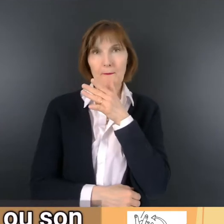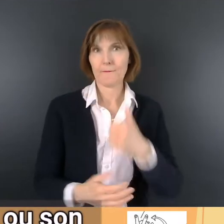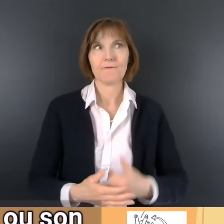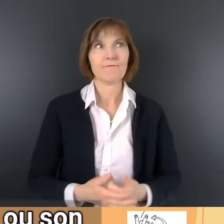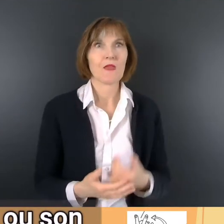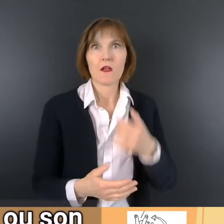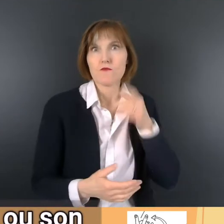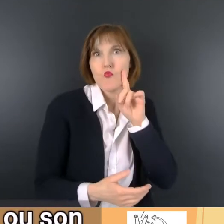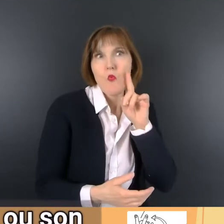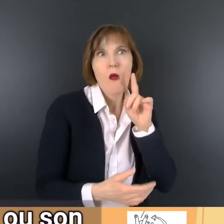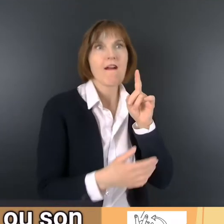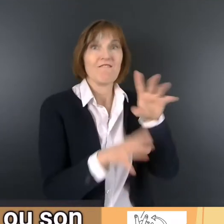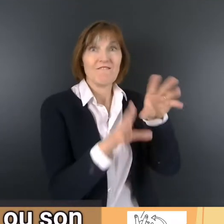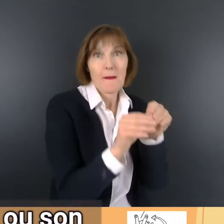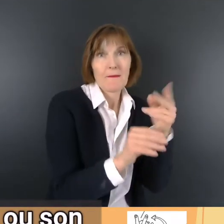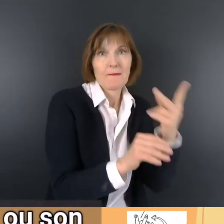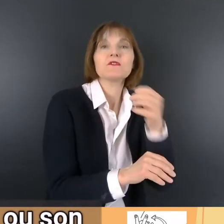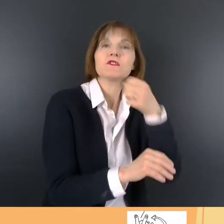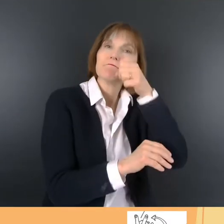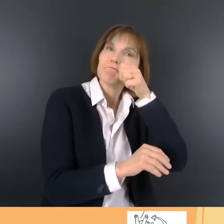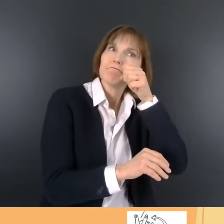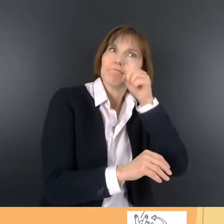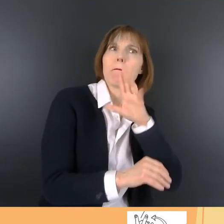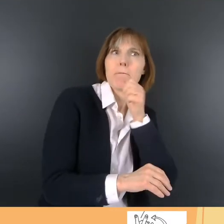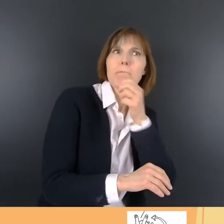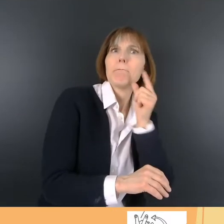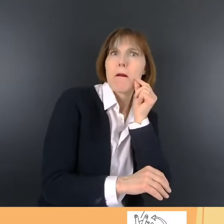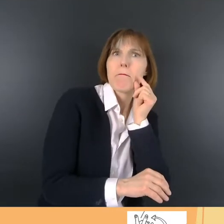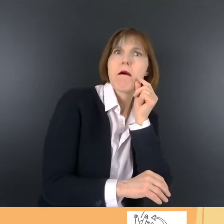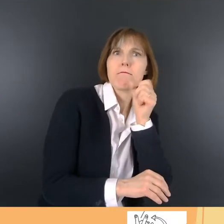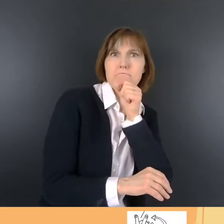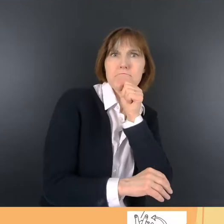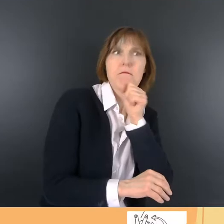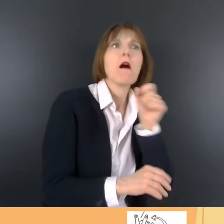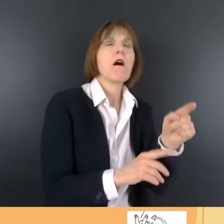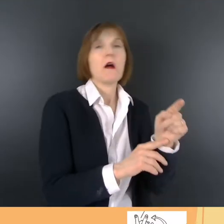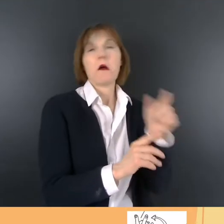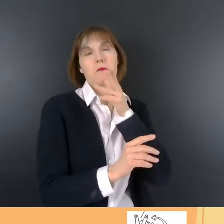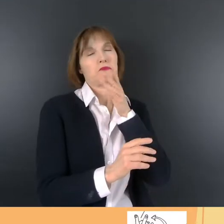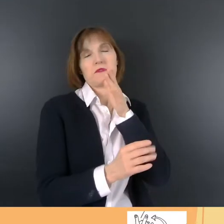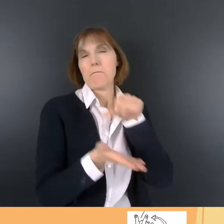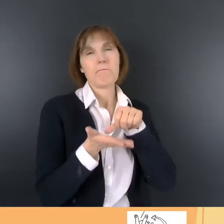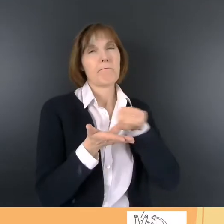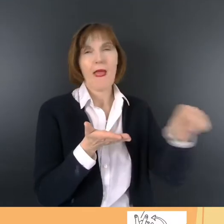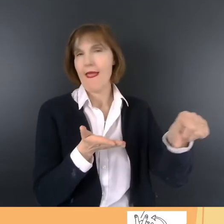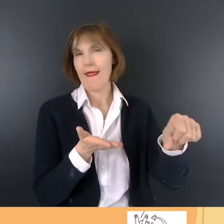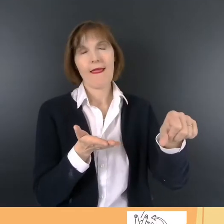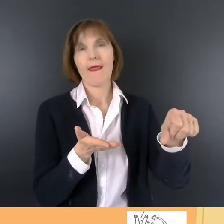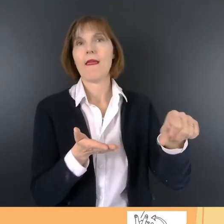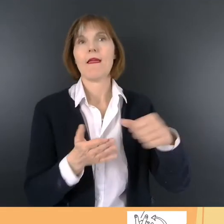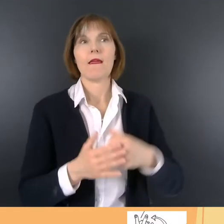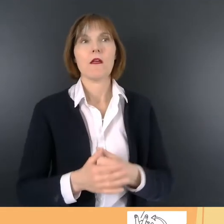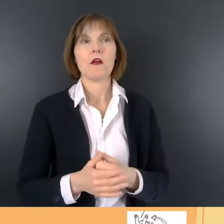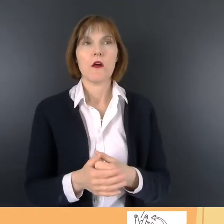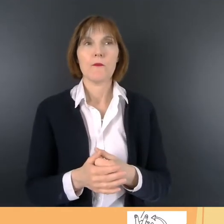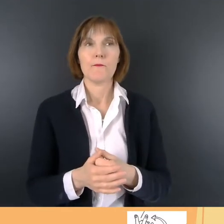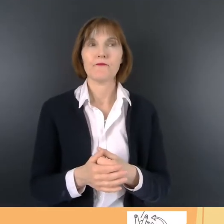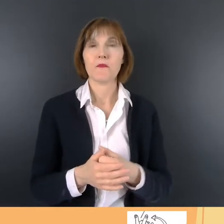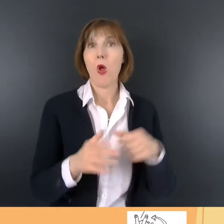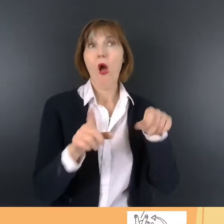sa grand-mère ou son grand-père, son grand-père qui l'a repris, ne pouvait pas financer sa scolarité, ni même la